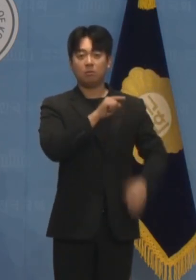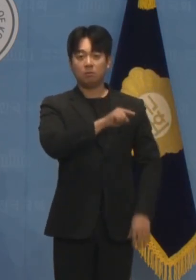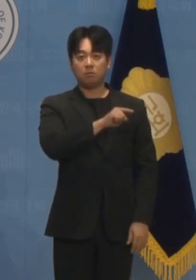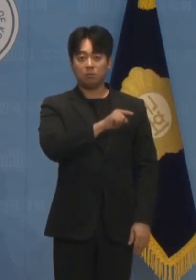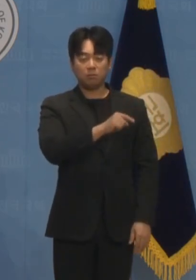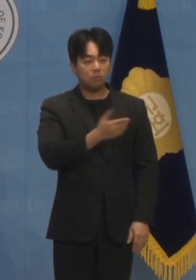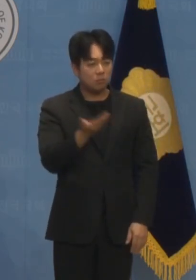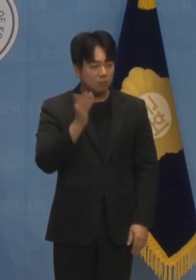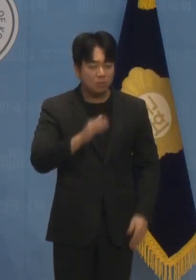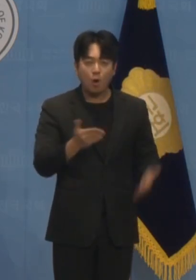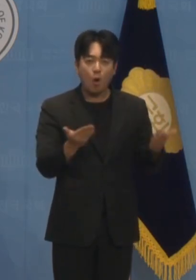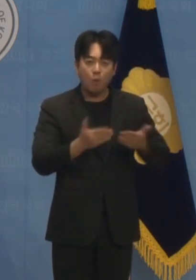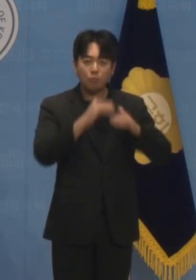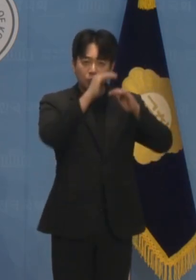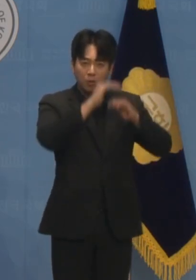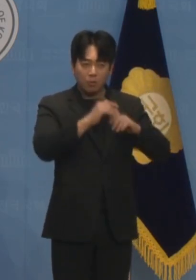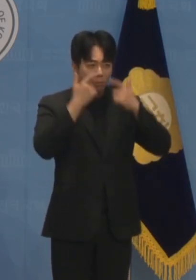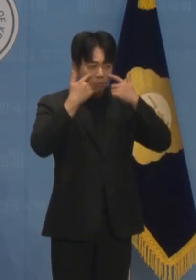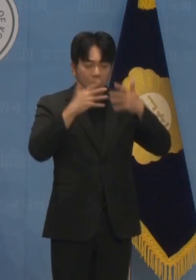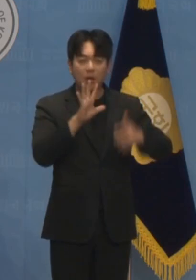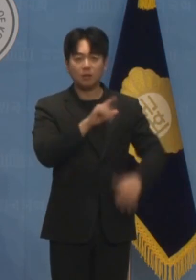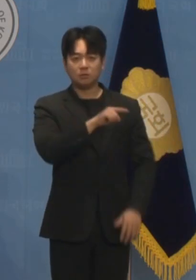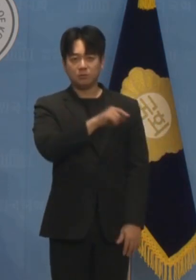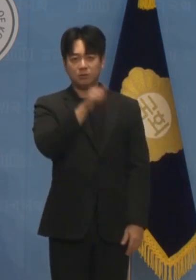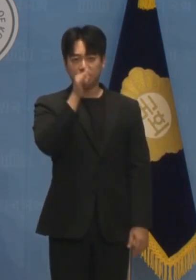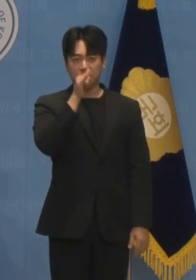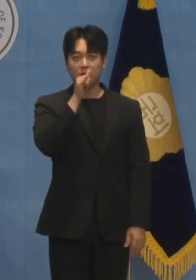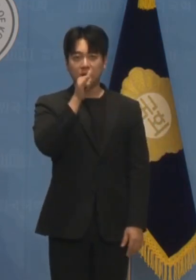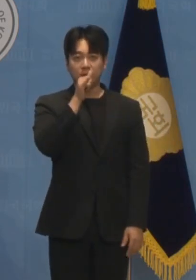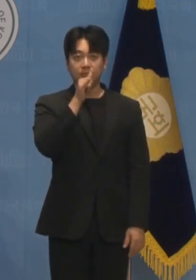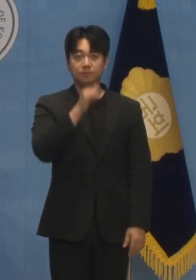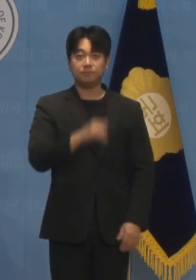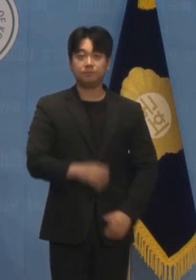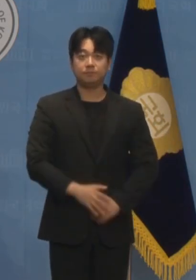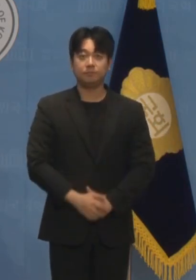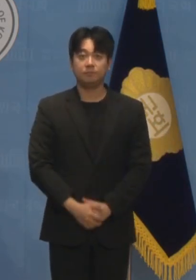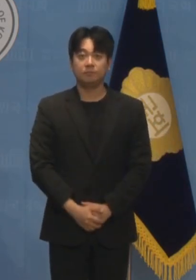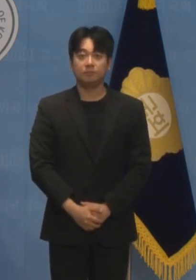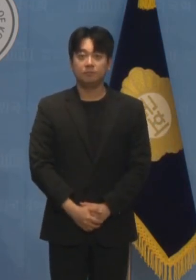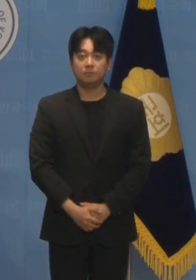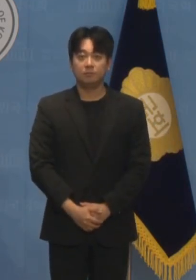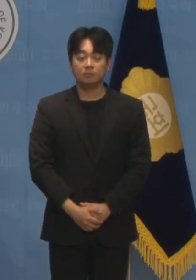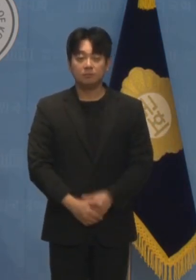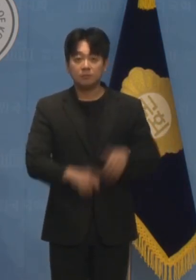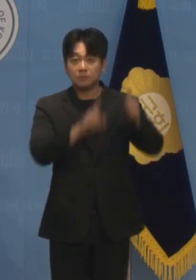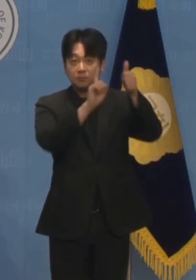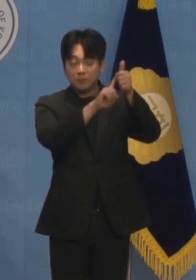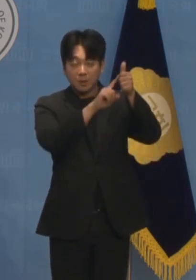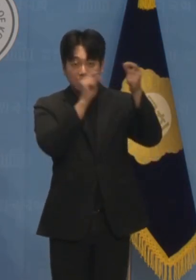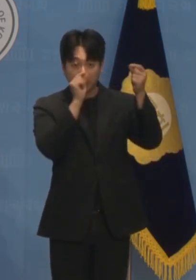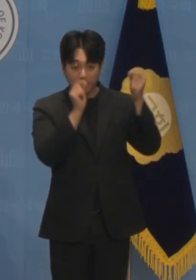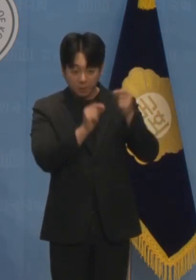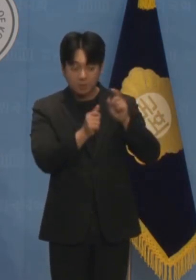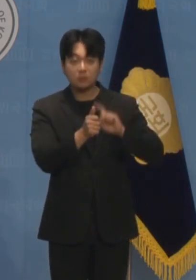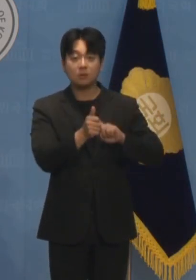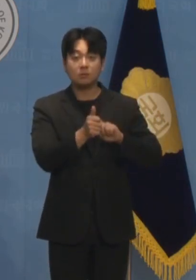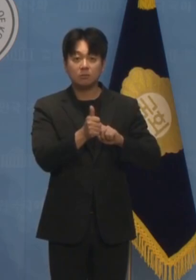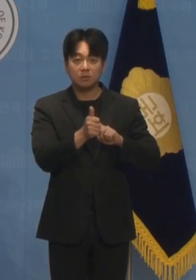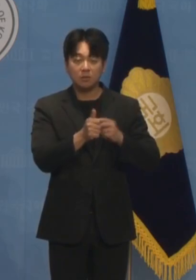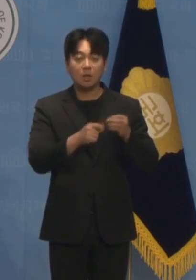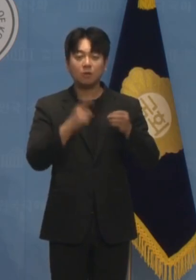첫 선수촌 부총장에 임명된 이호식 씨는 이 회장과 각별한 친분이 있던 전 조계종